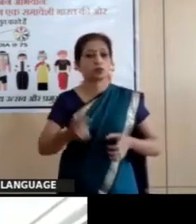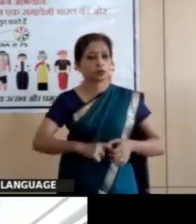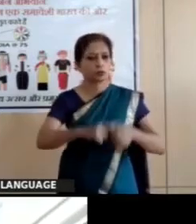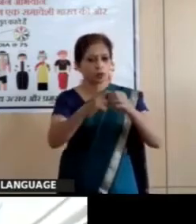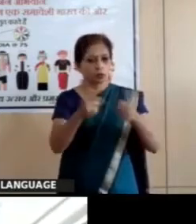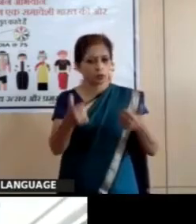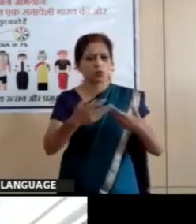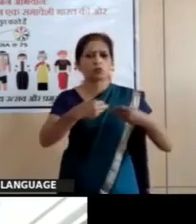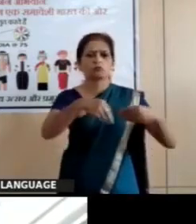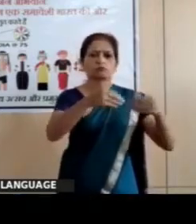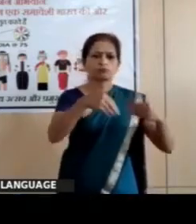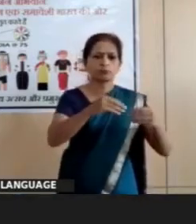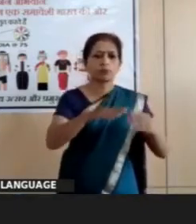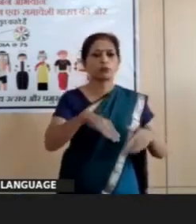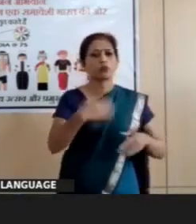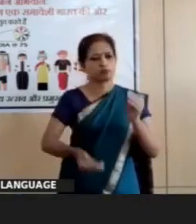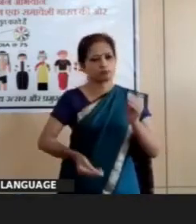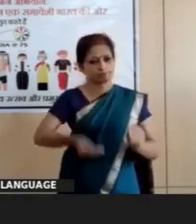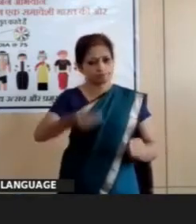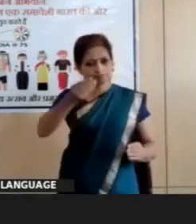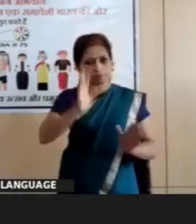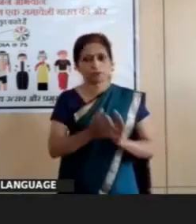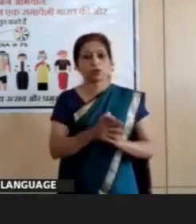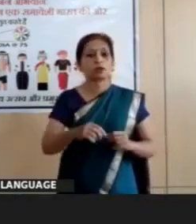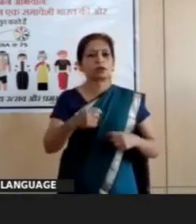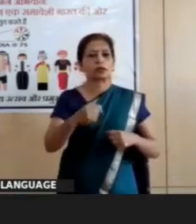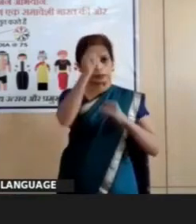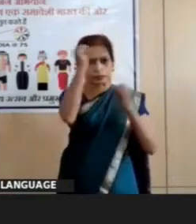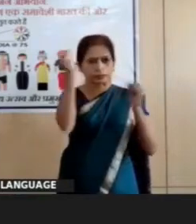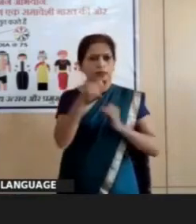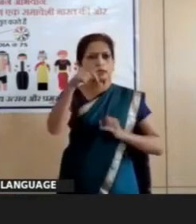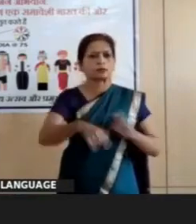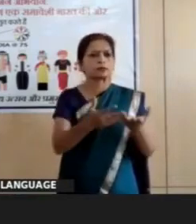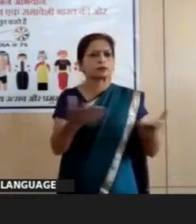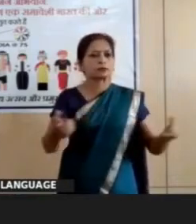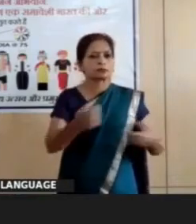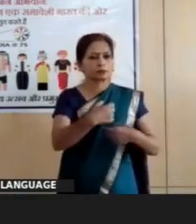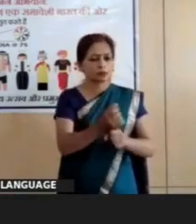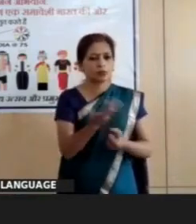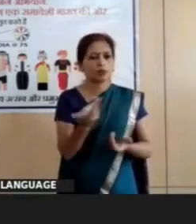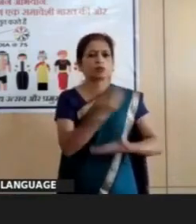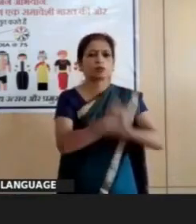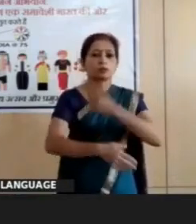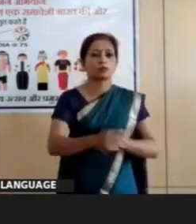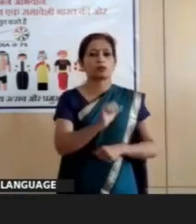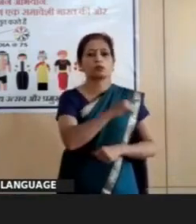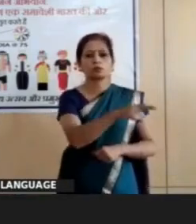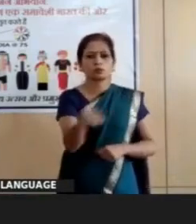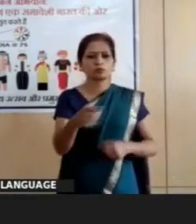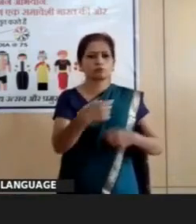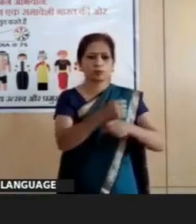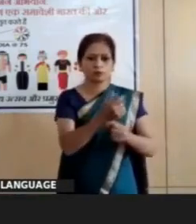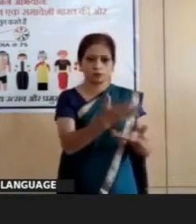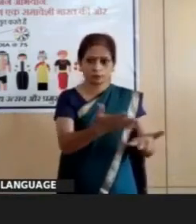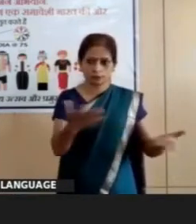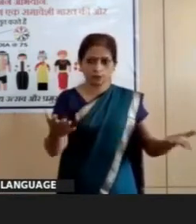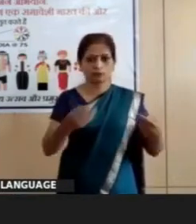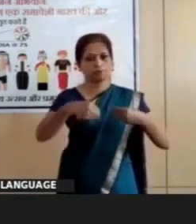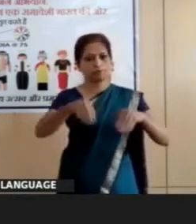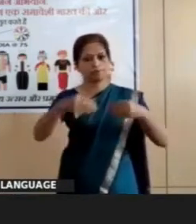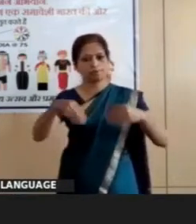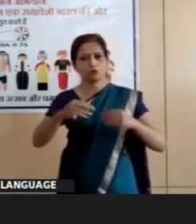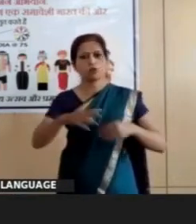और मुख्य धारा में जुड़ाव का प्रोत्साहन, दिव्यांग उद्यमियों द्वारा उत्पादों द्वारा बनाए गए